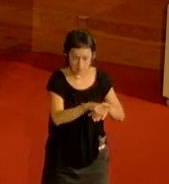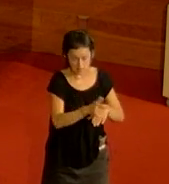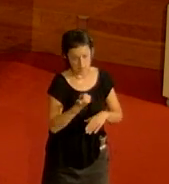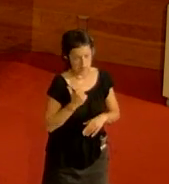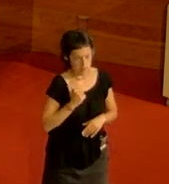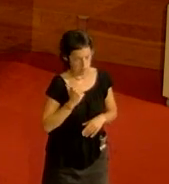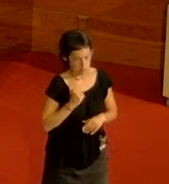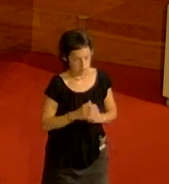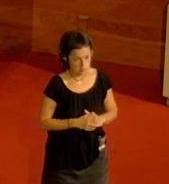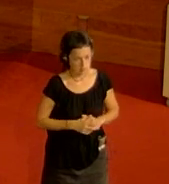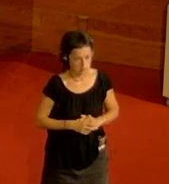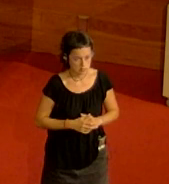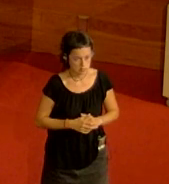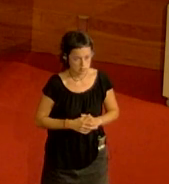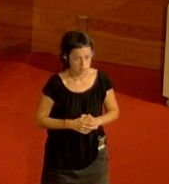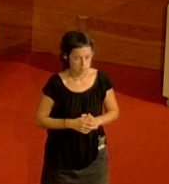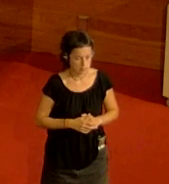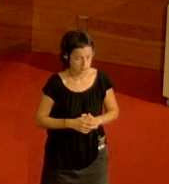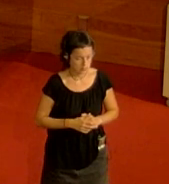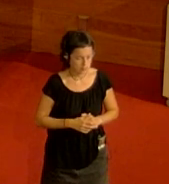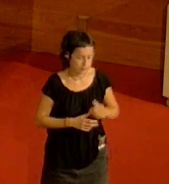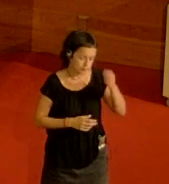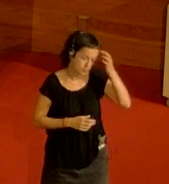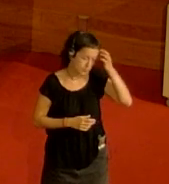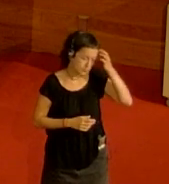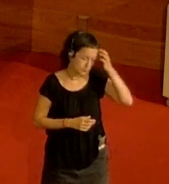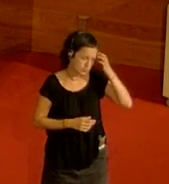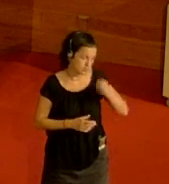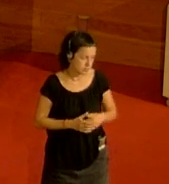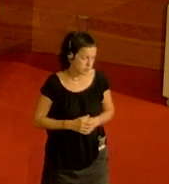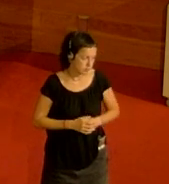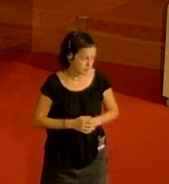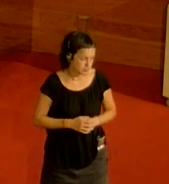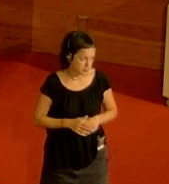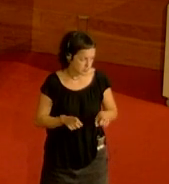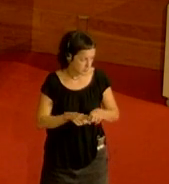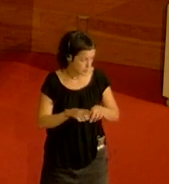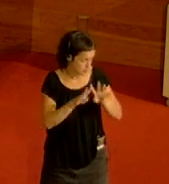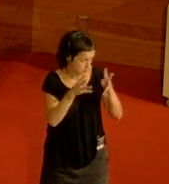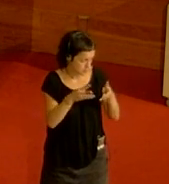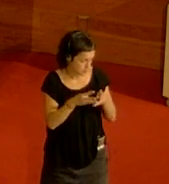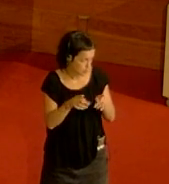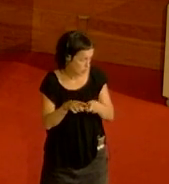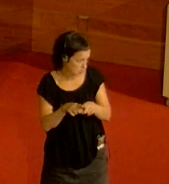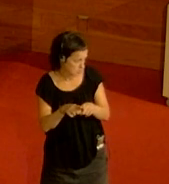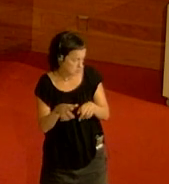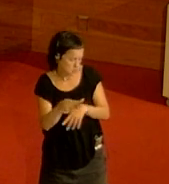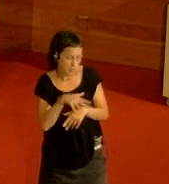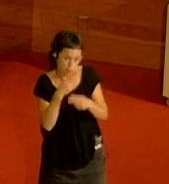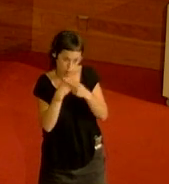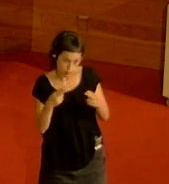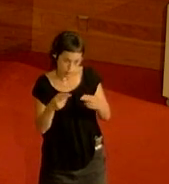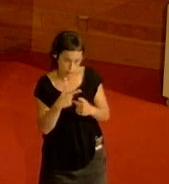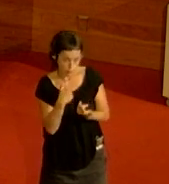espacio al espacio online disfrazado como espacio público eh eh esta idea